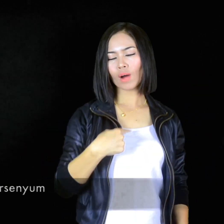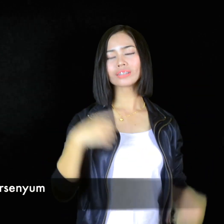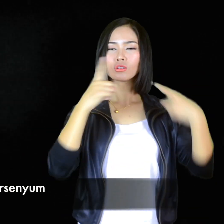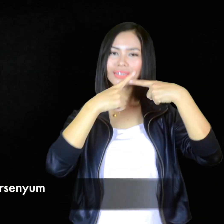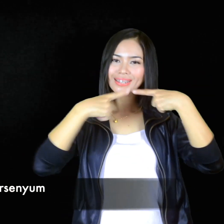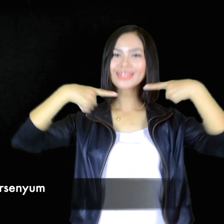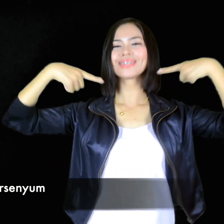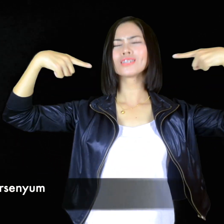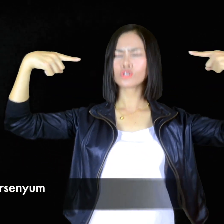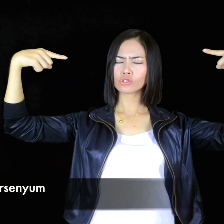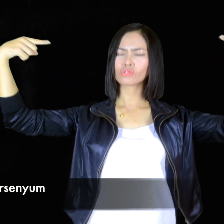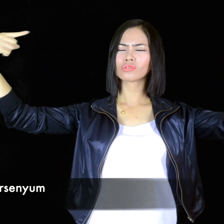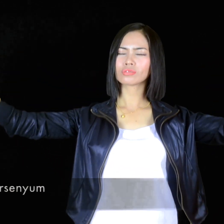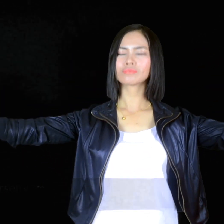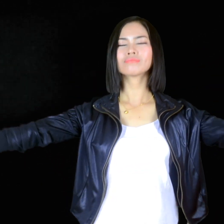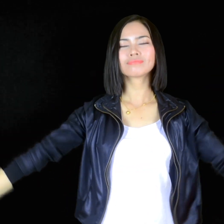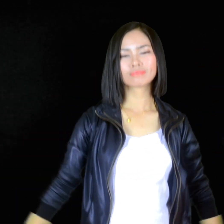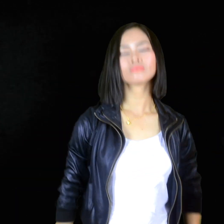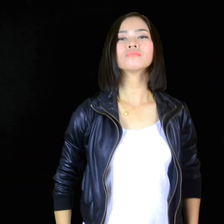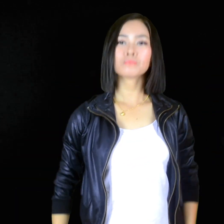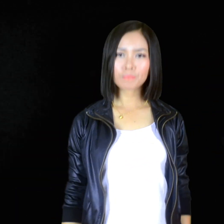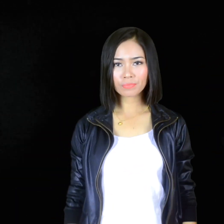Membuat ku tersenyum